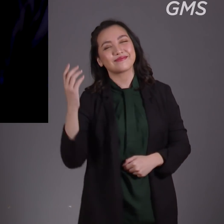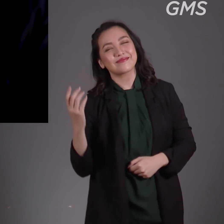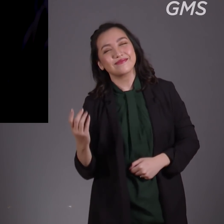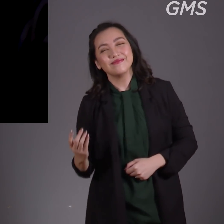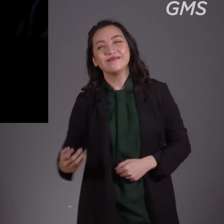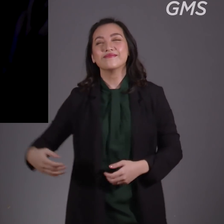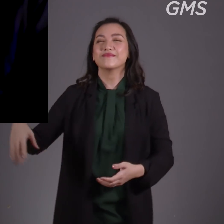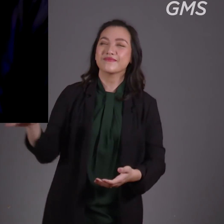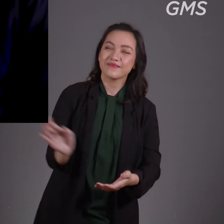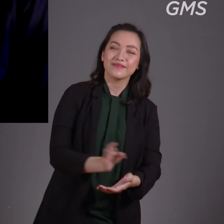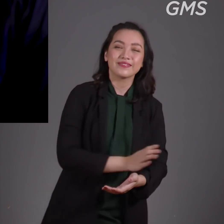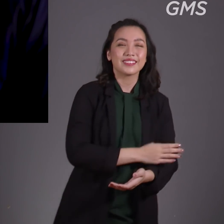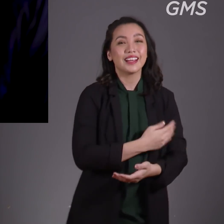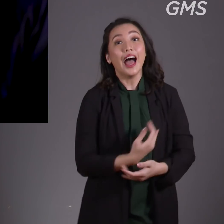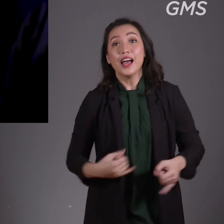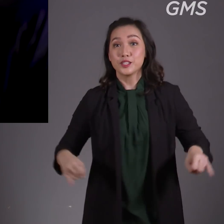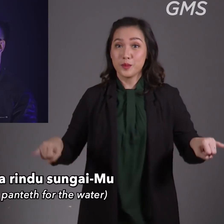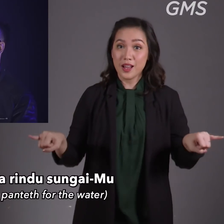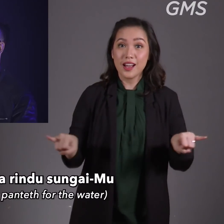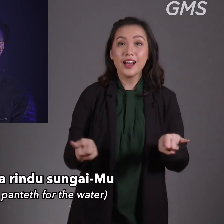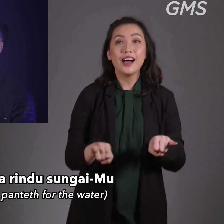seperti rusa,